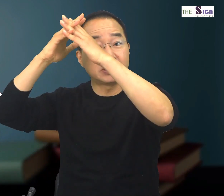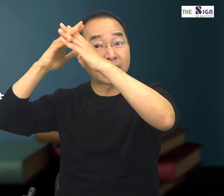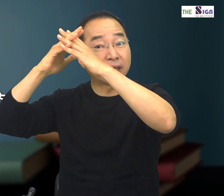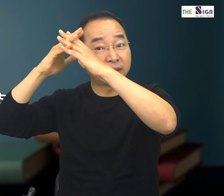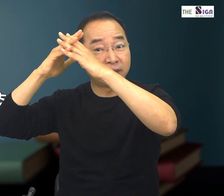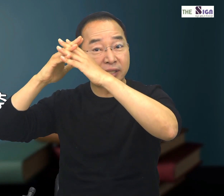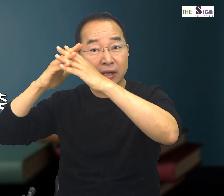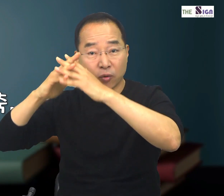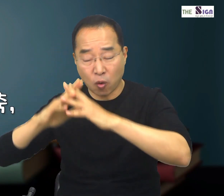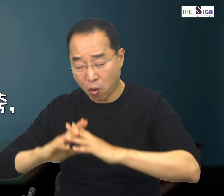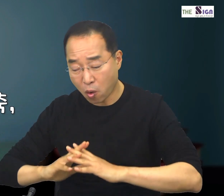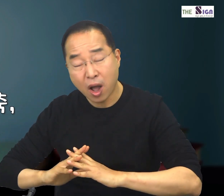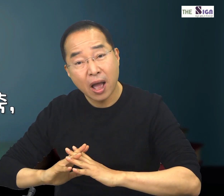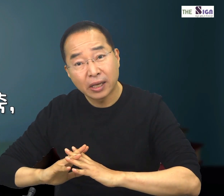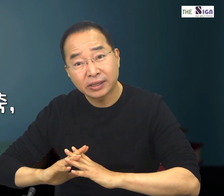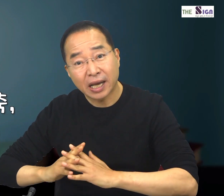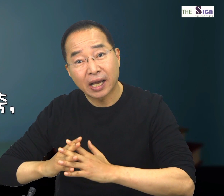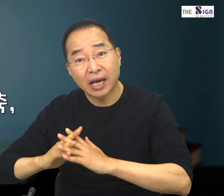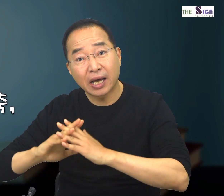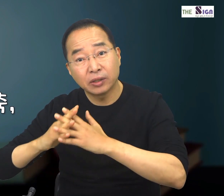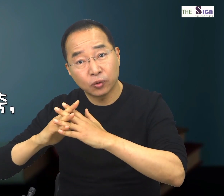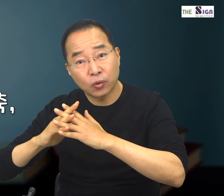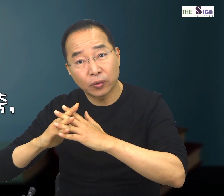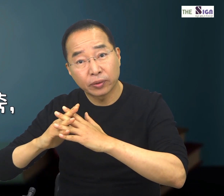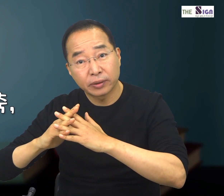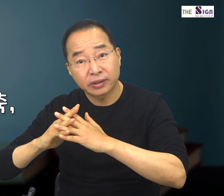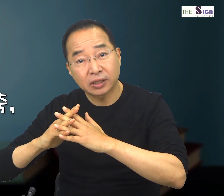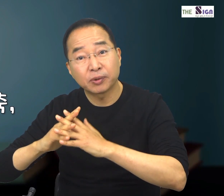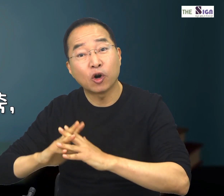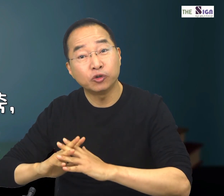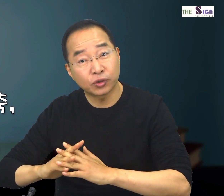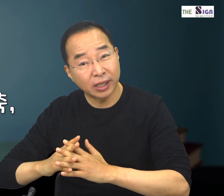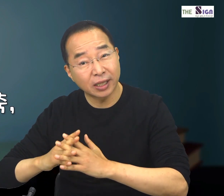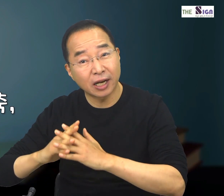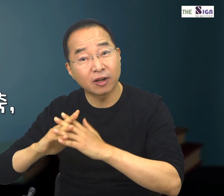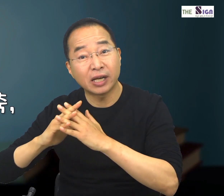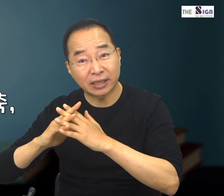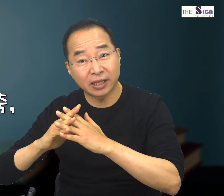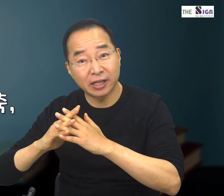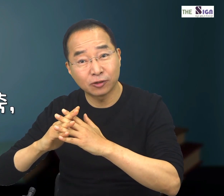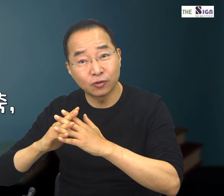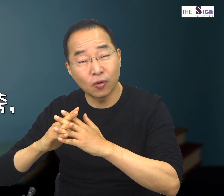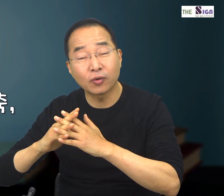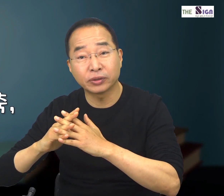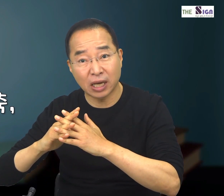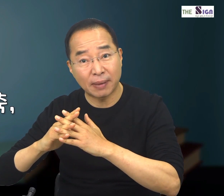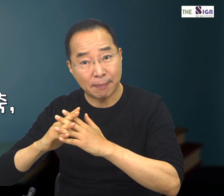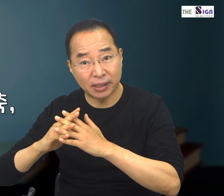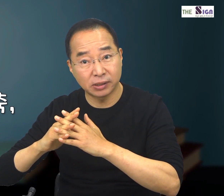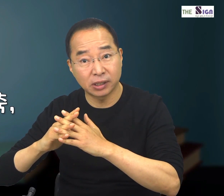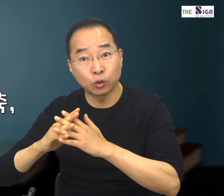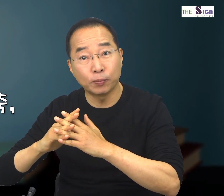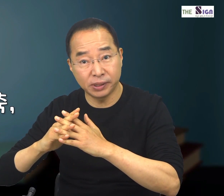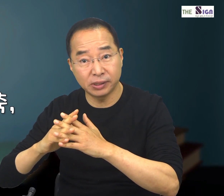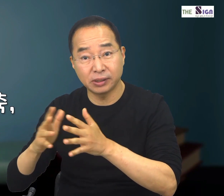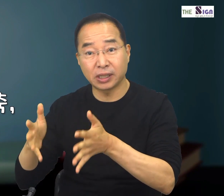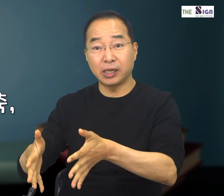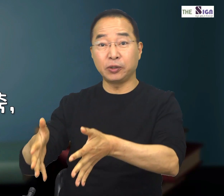짓는다까지 쓰지 않고 잠깐 요것 다시 한번 건축한다는 걸 나타내주고 그 다음에 아파트니까 높이 지으니까 이런